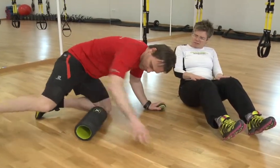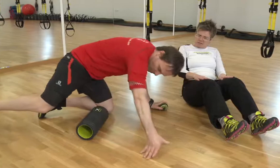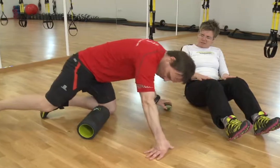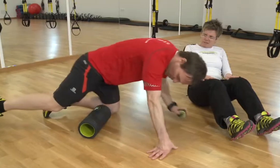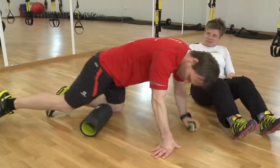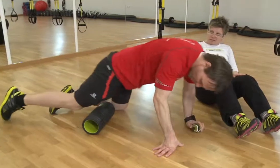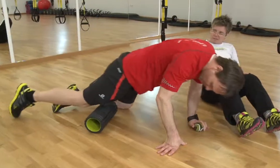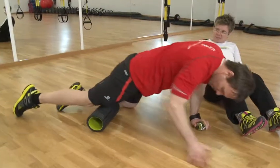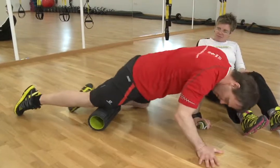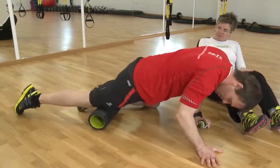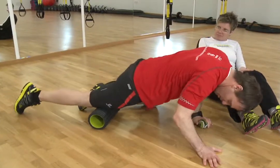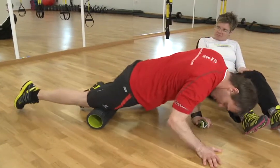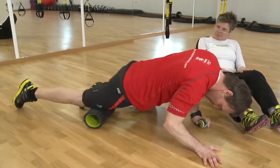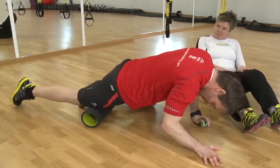Daš povalček.